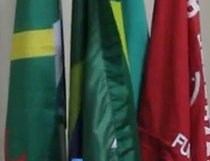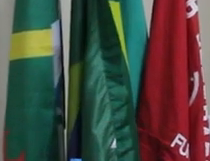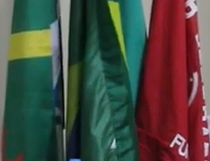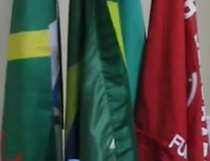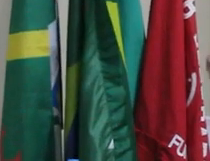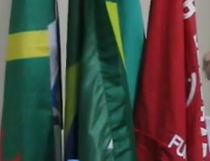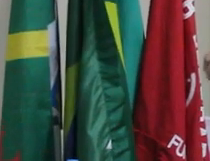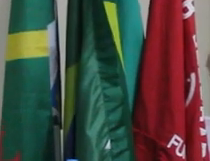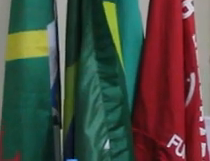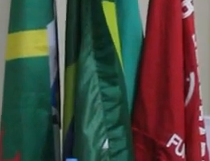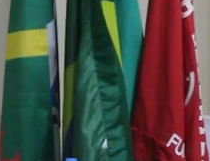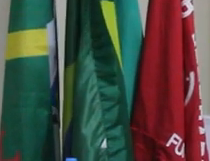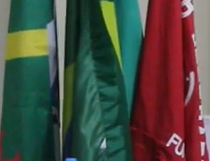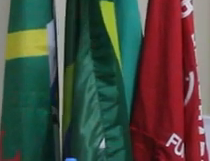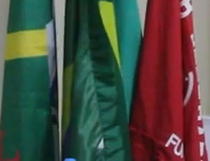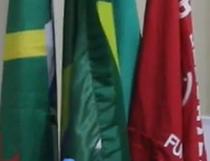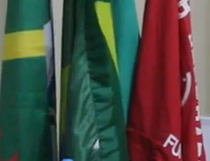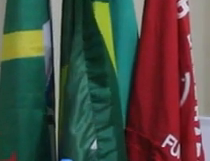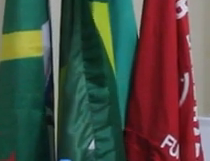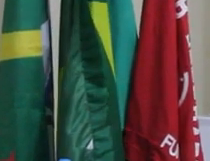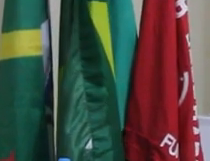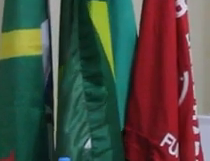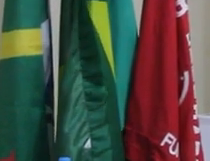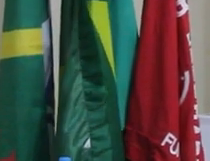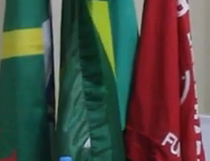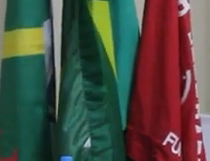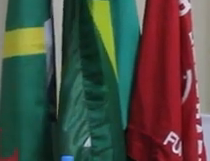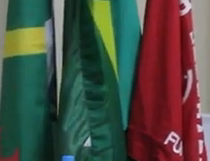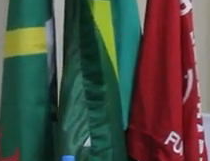dinâmica do centro turístico de Paranaguá. Então,